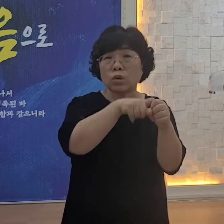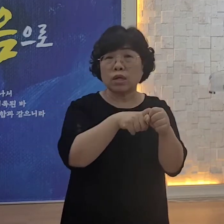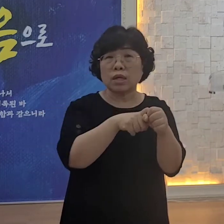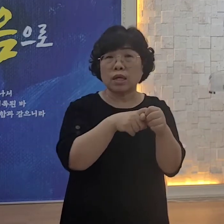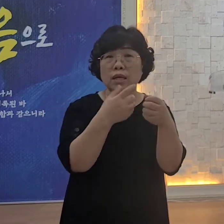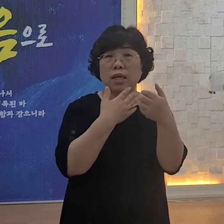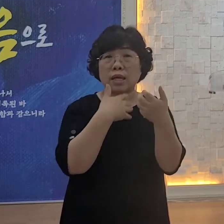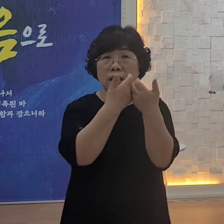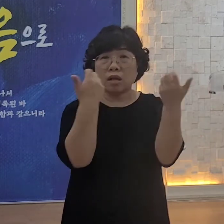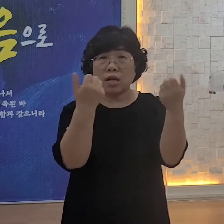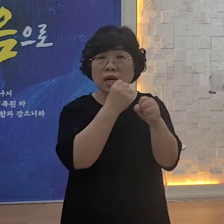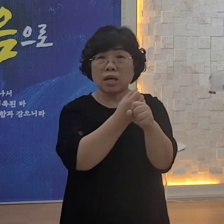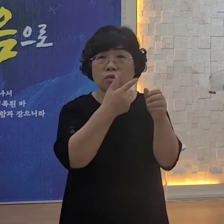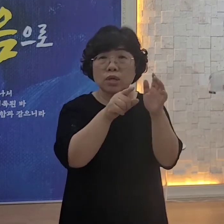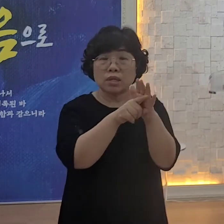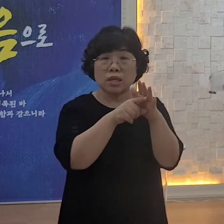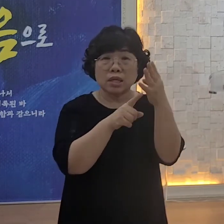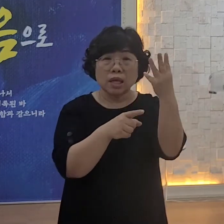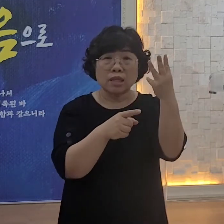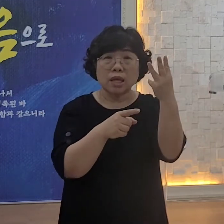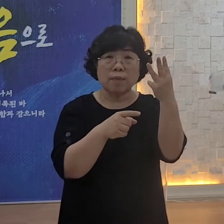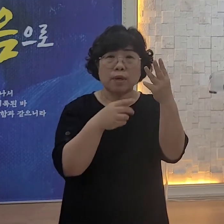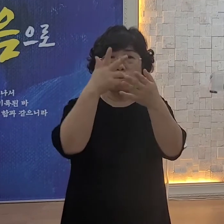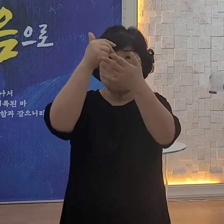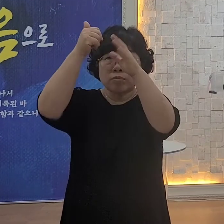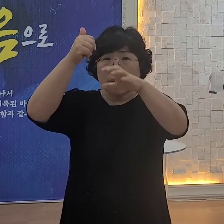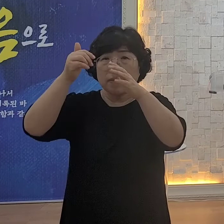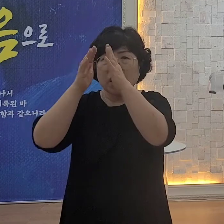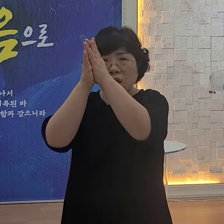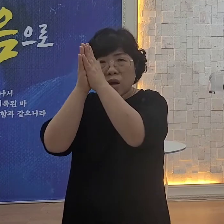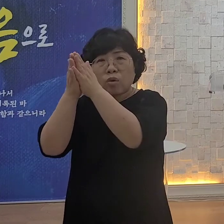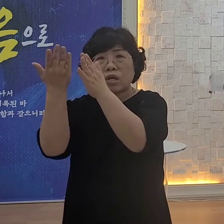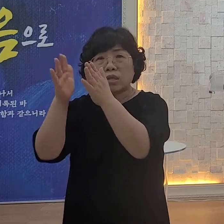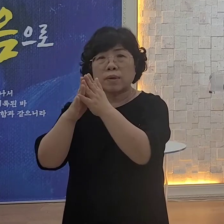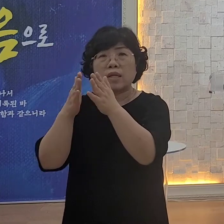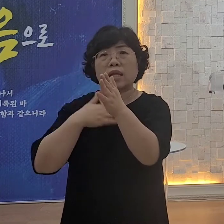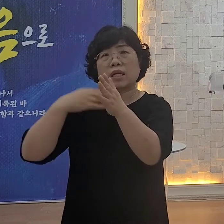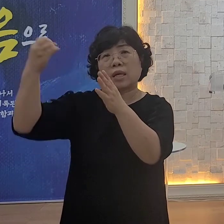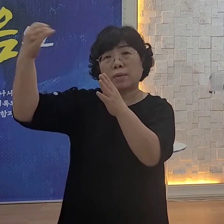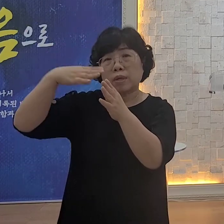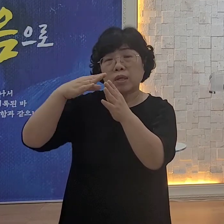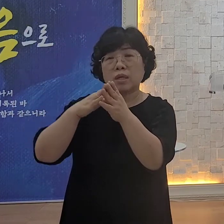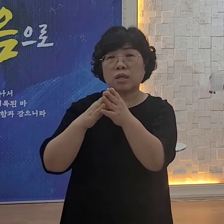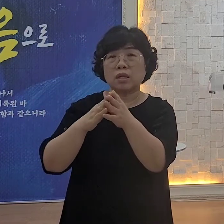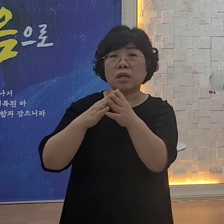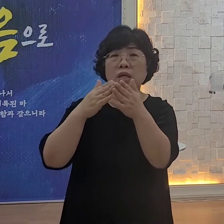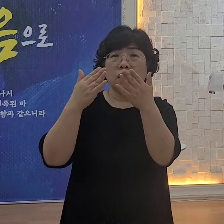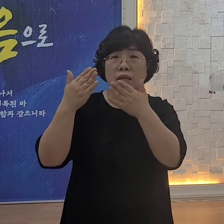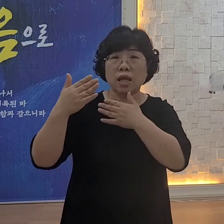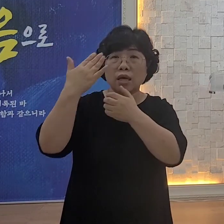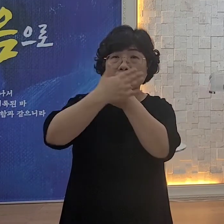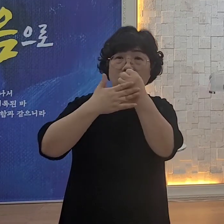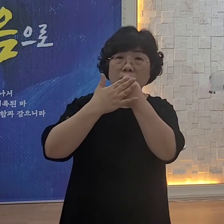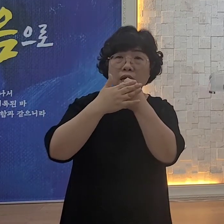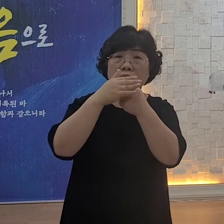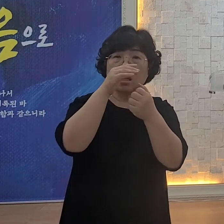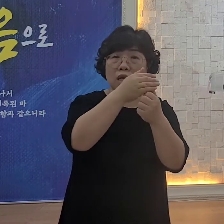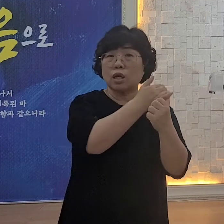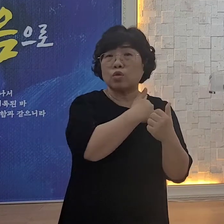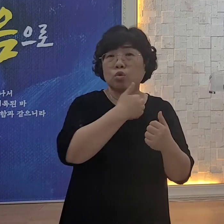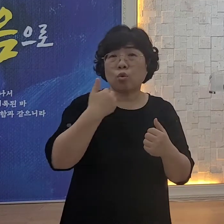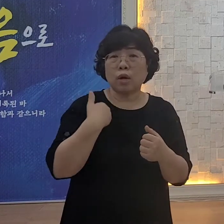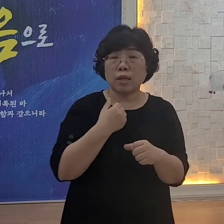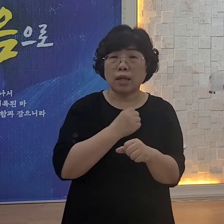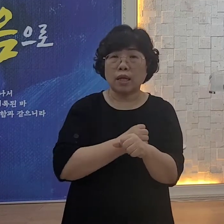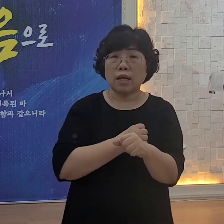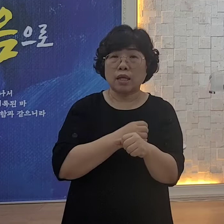떠나가게 하기 위하여 내가 3번 주께 간구하였더니 나에게 이르시기를 내 은혜가